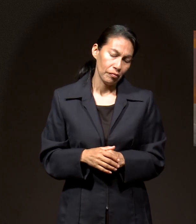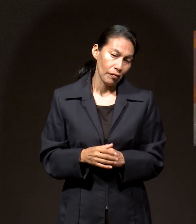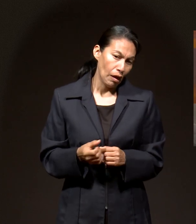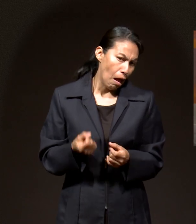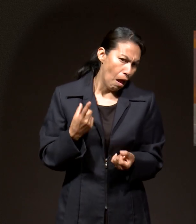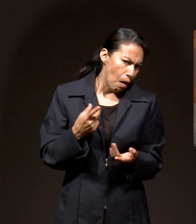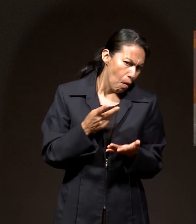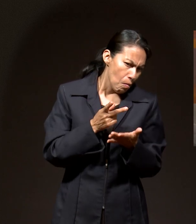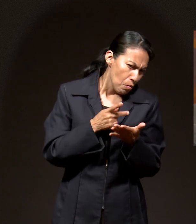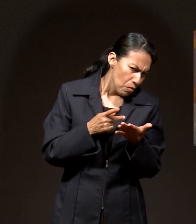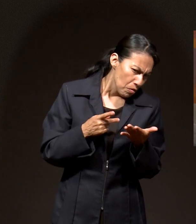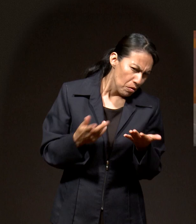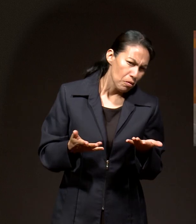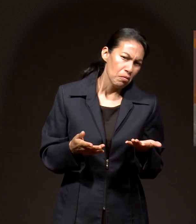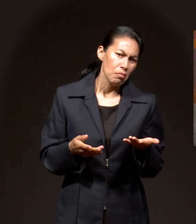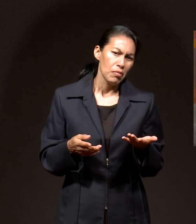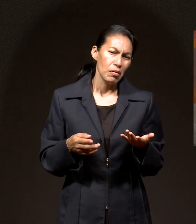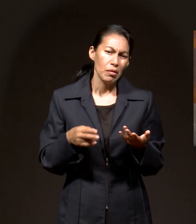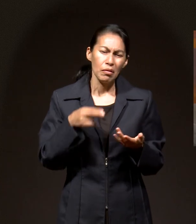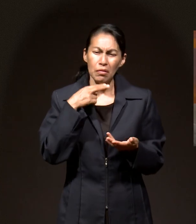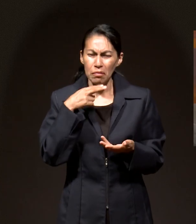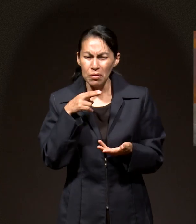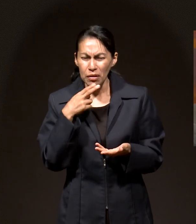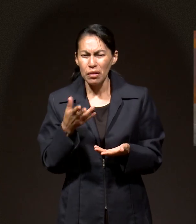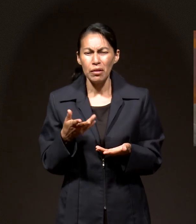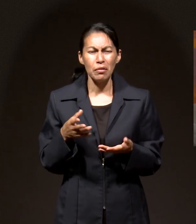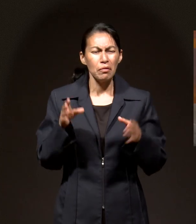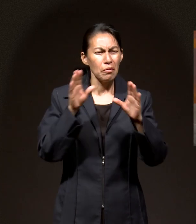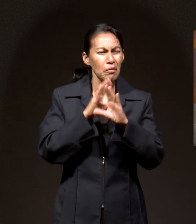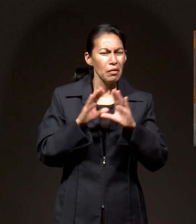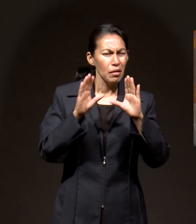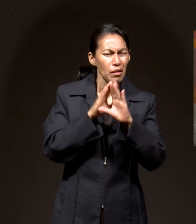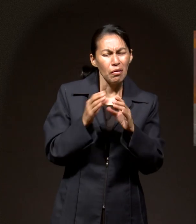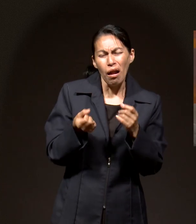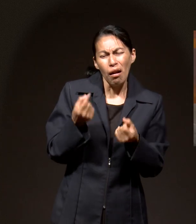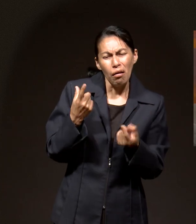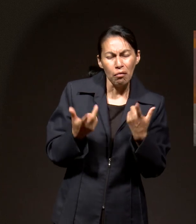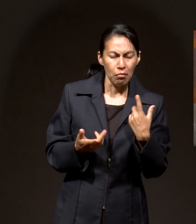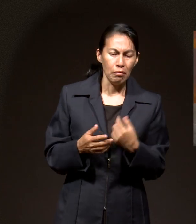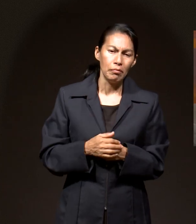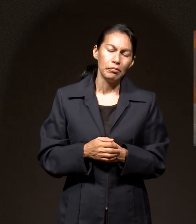¿no? Es decir, algún programa navideño, alguna cantata, qué sé yo.